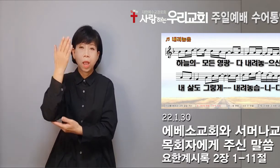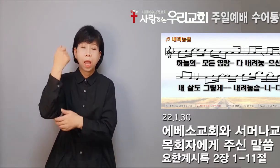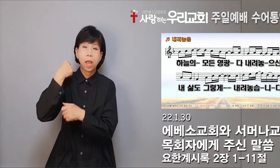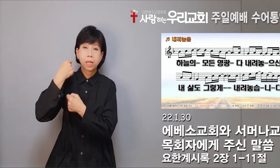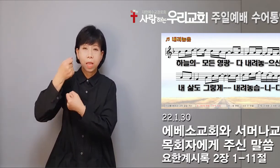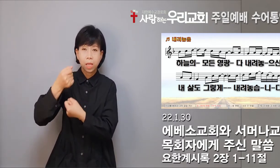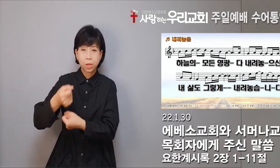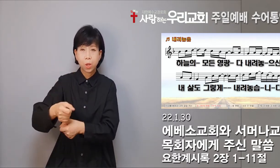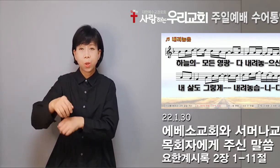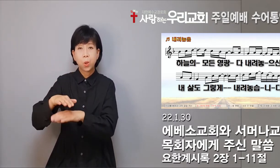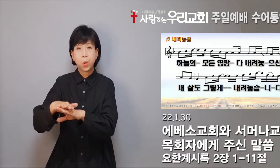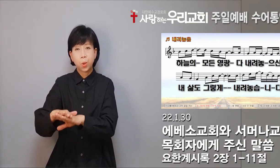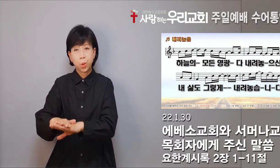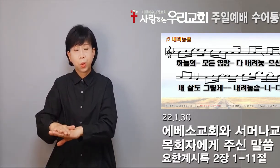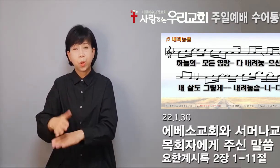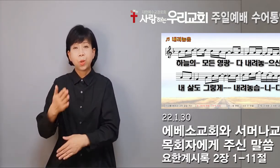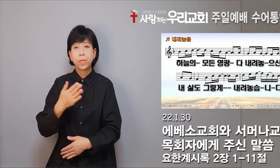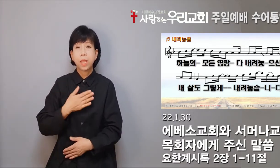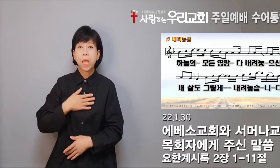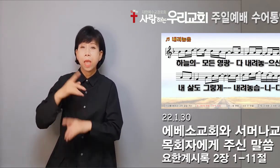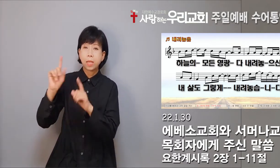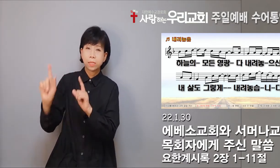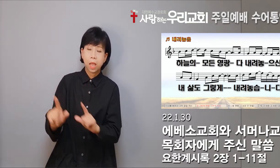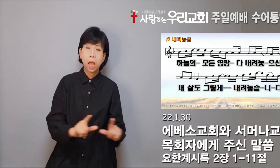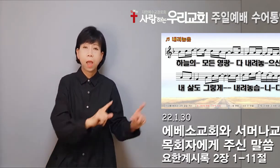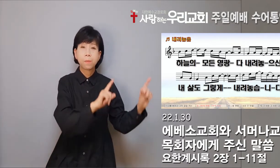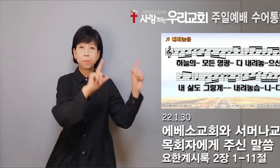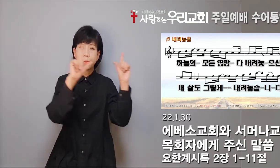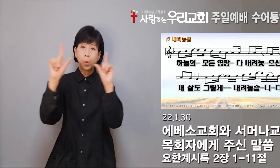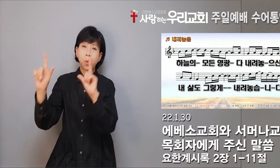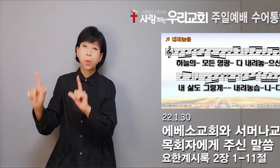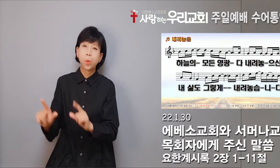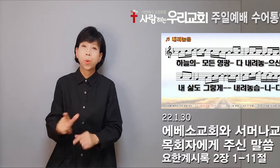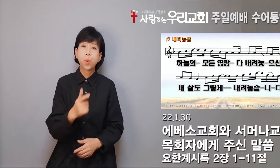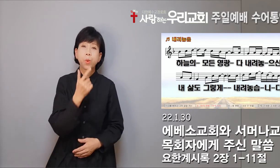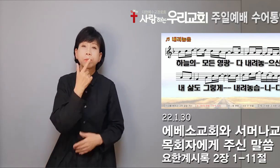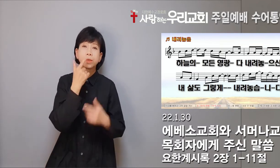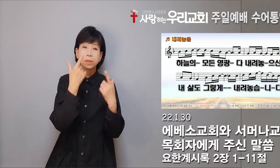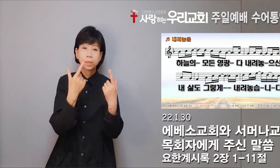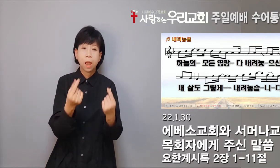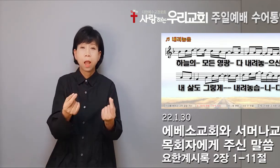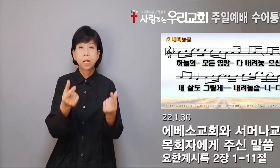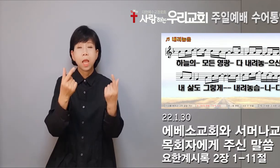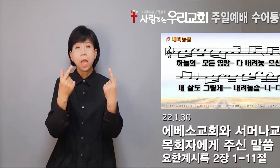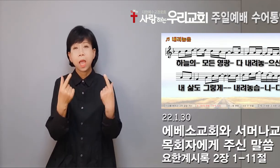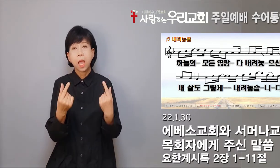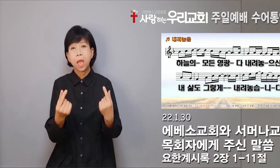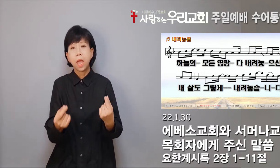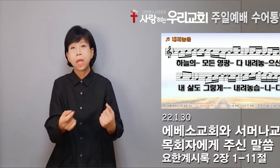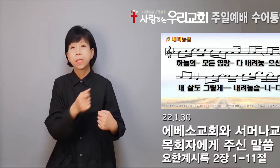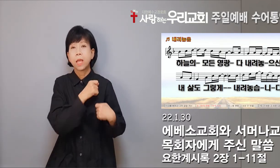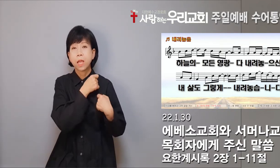내려놓으신 내 삶도 그렇게